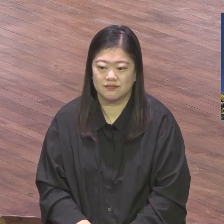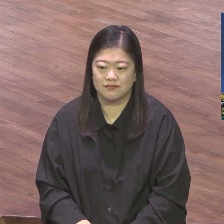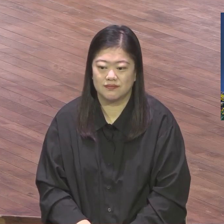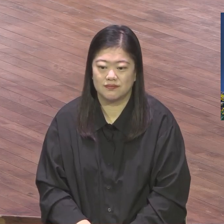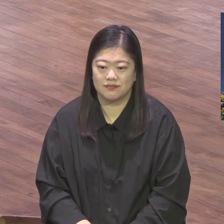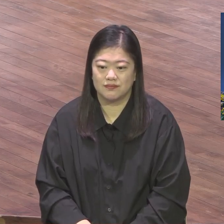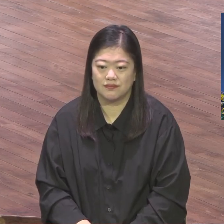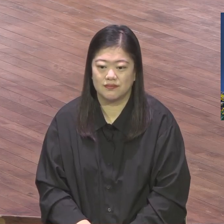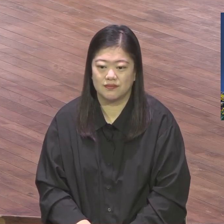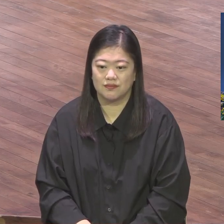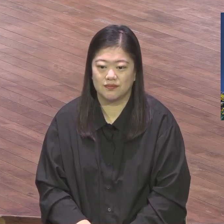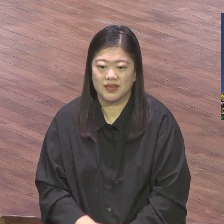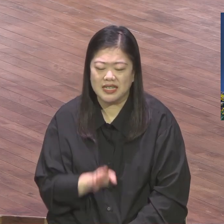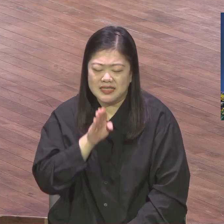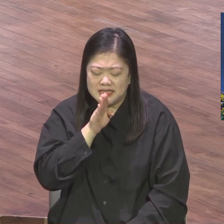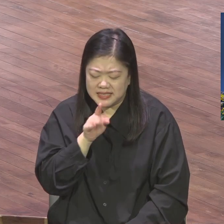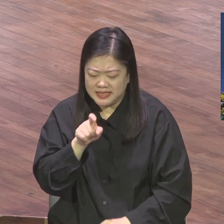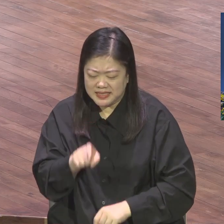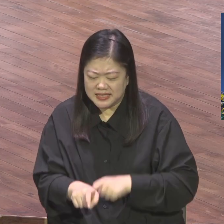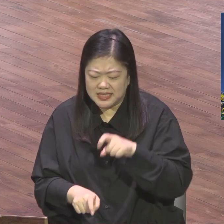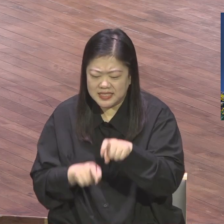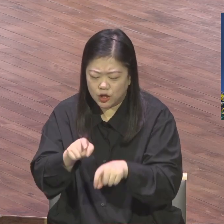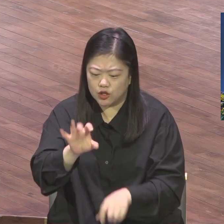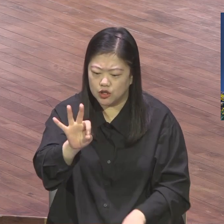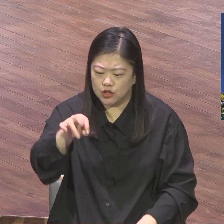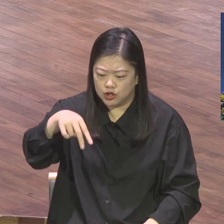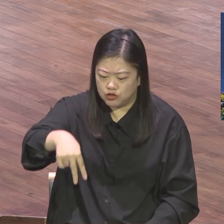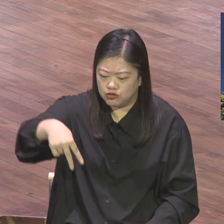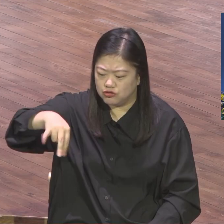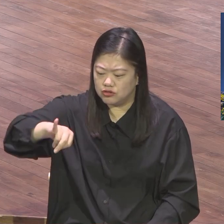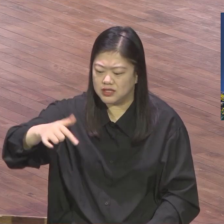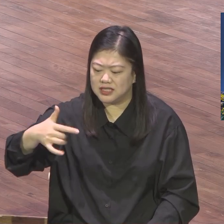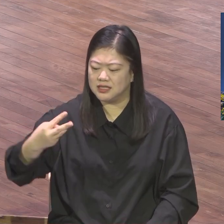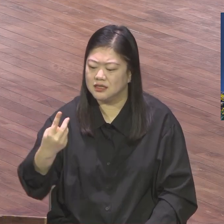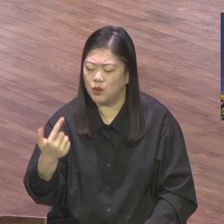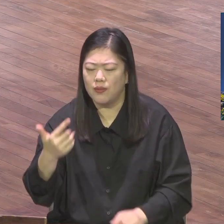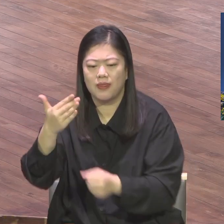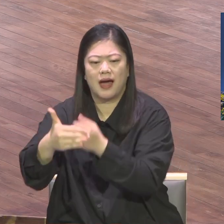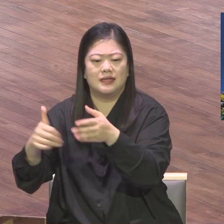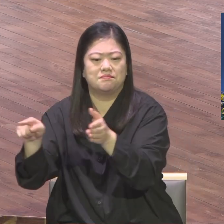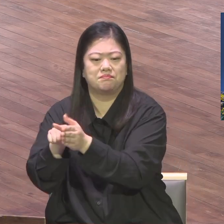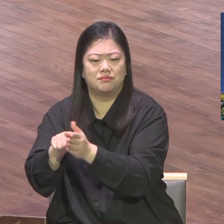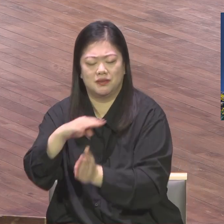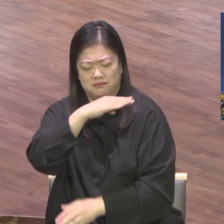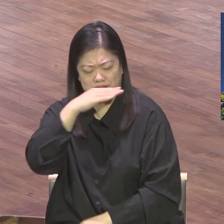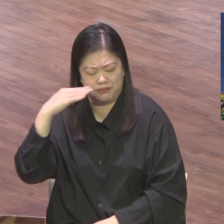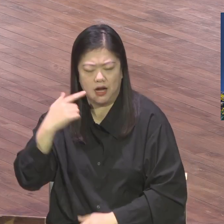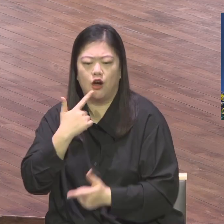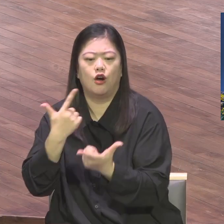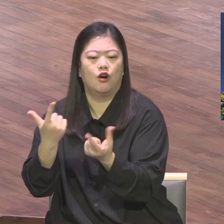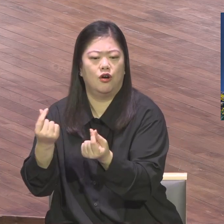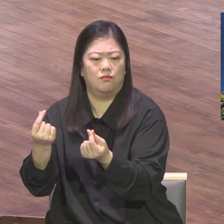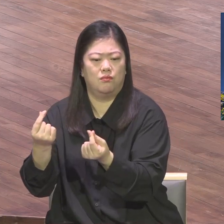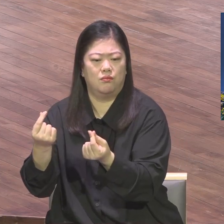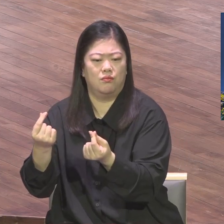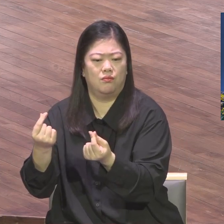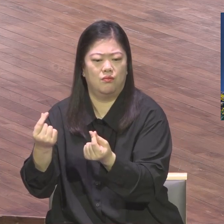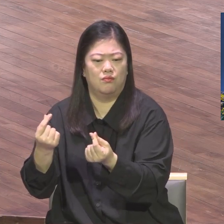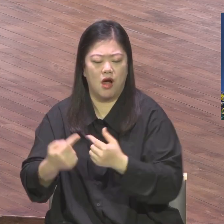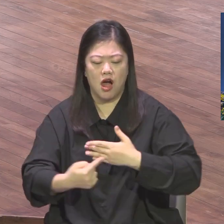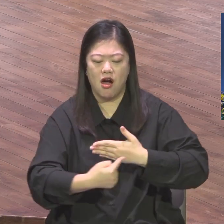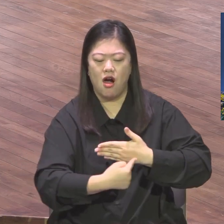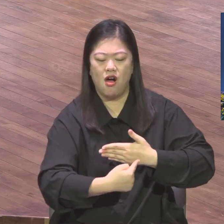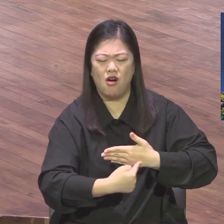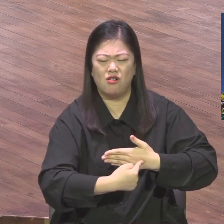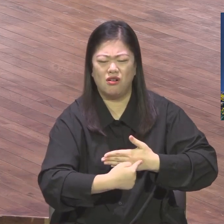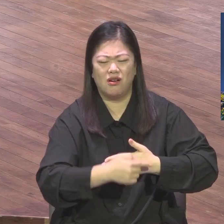실제적인 신자예요. 응답받는 사람이에요. 영계 모든 성도들 실천적 무신론자 한 명도